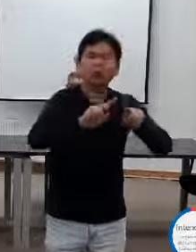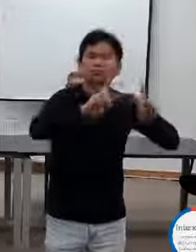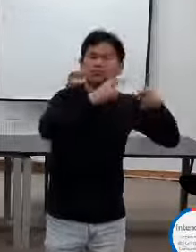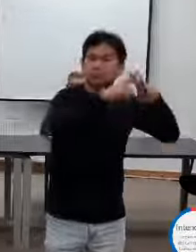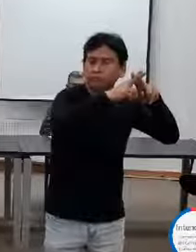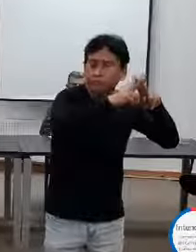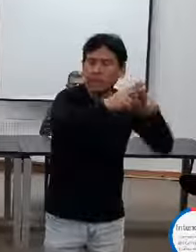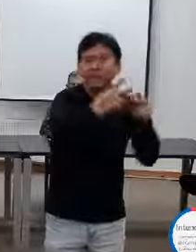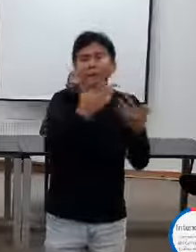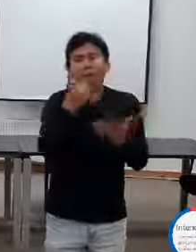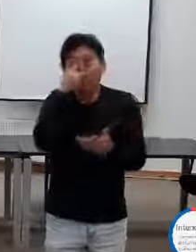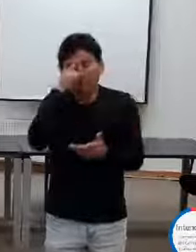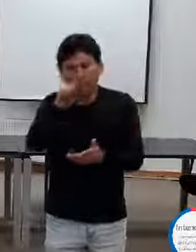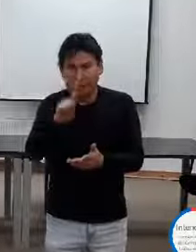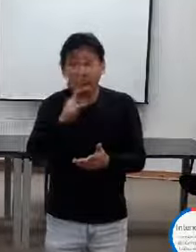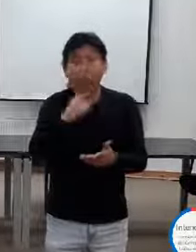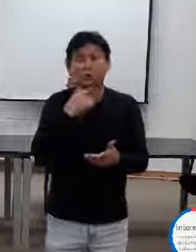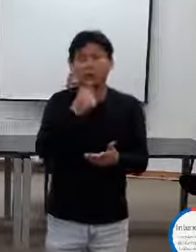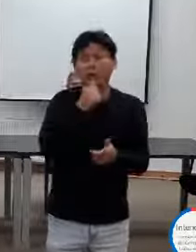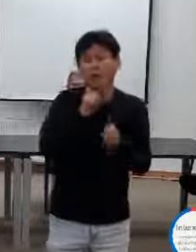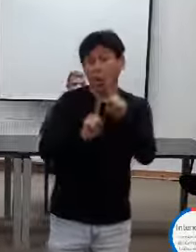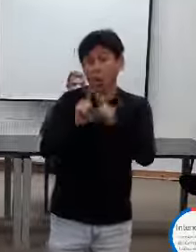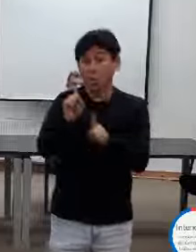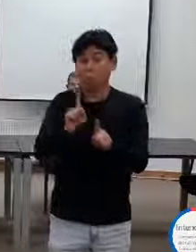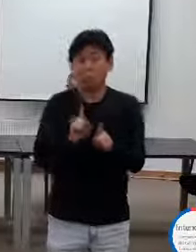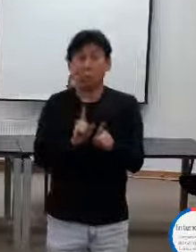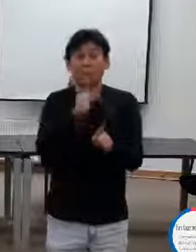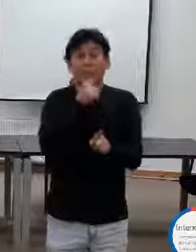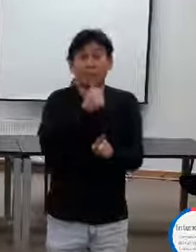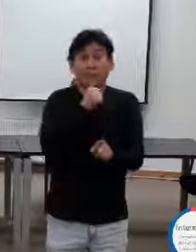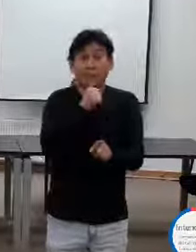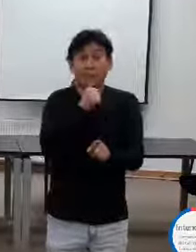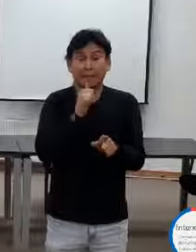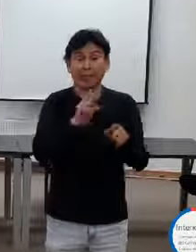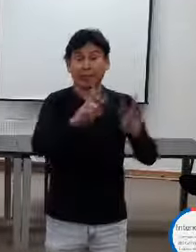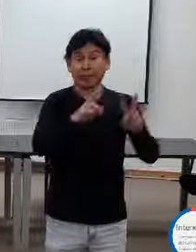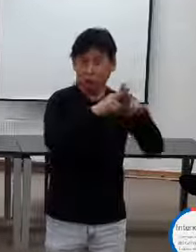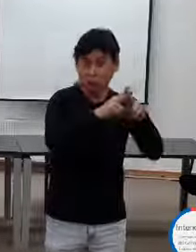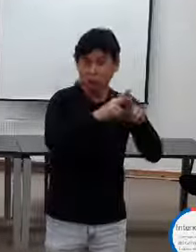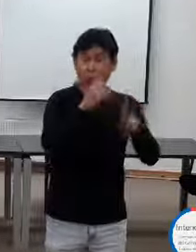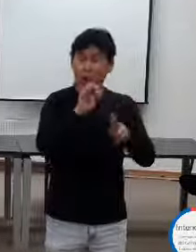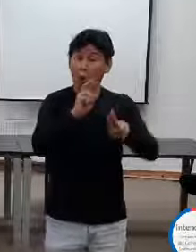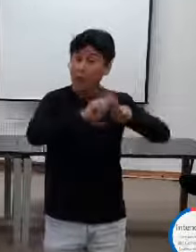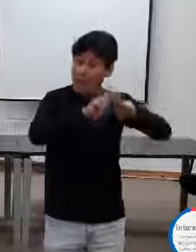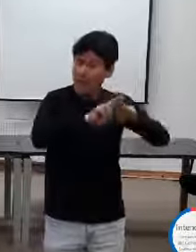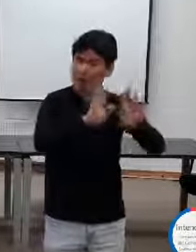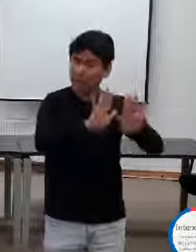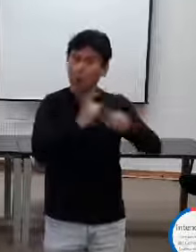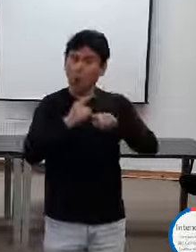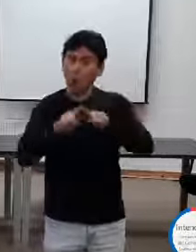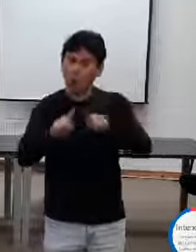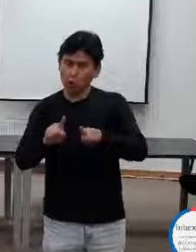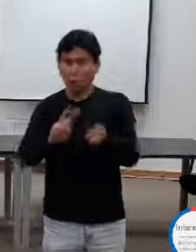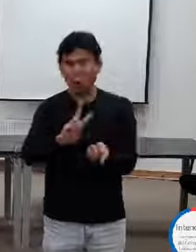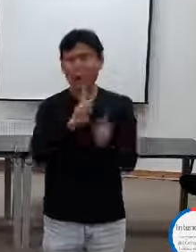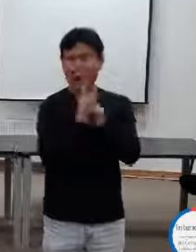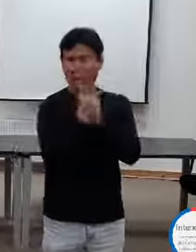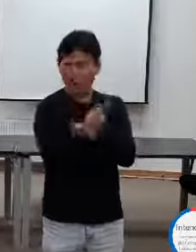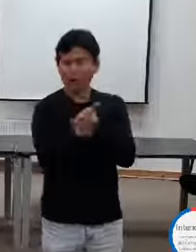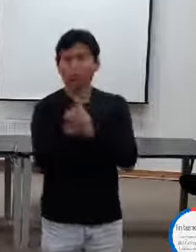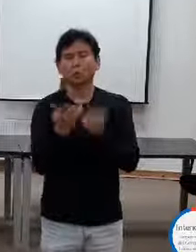adjudicación, pero a las que no les correspondía ni reposición o cambio, digamos,